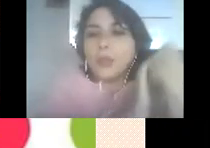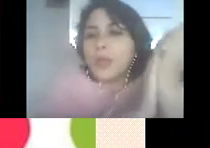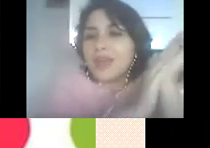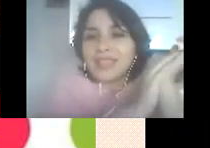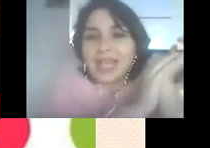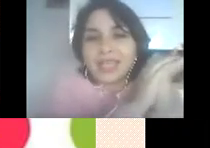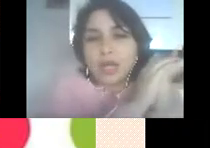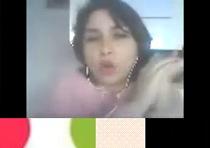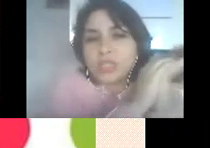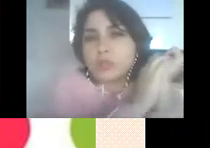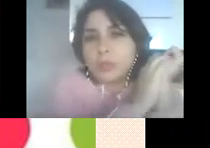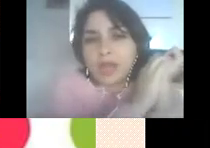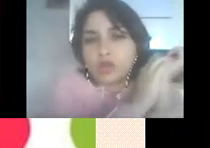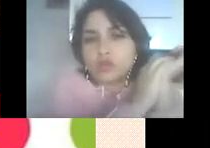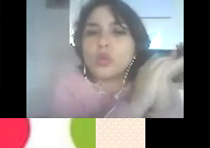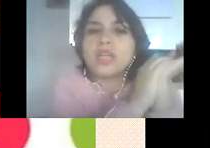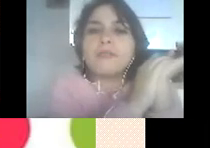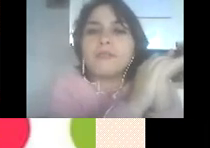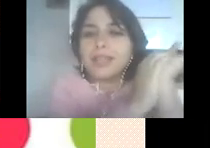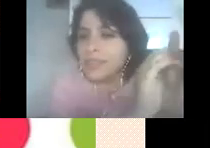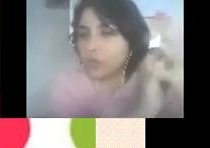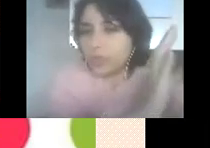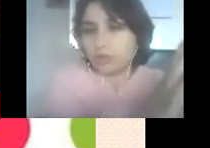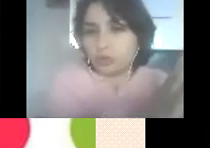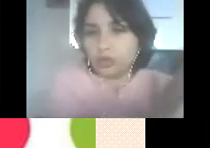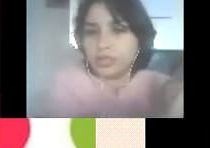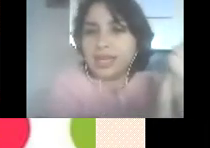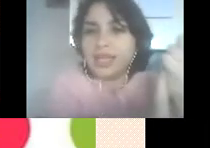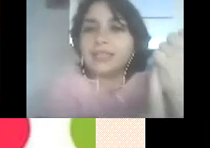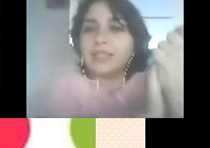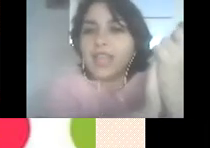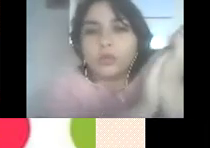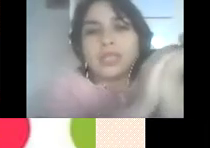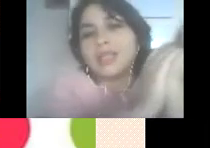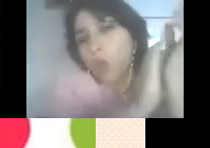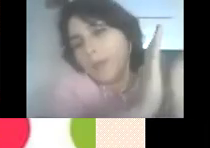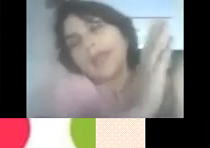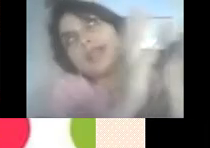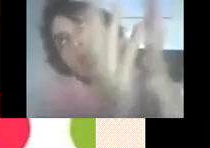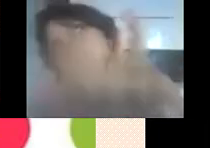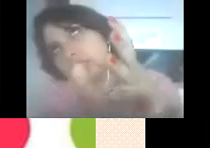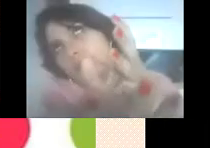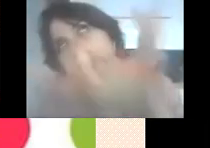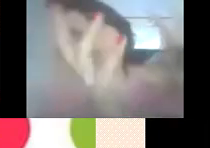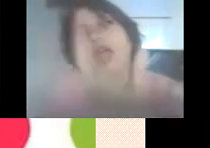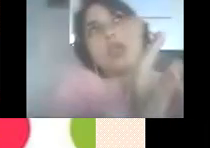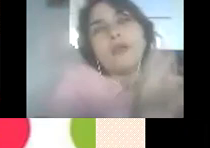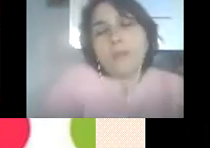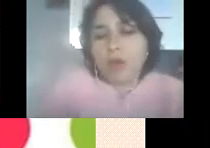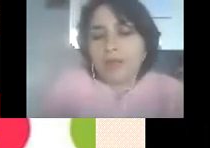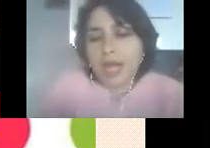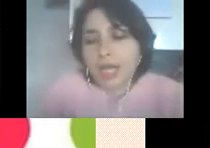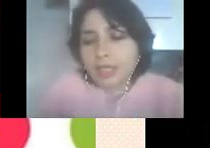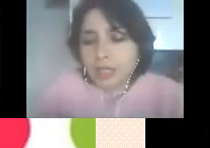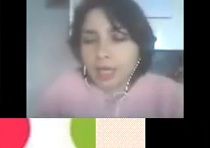Esas propiedades hacen que lo usemos para construir diferentes objetos, donde necesitamos que se cumplan estas características. Ahora,